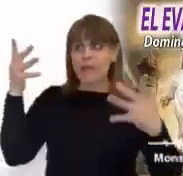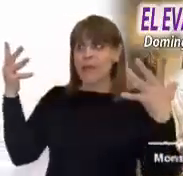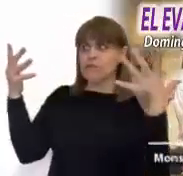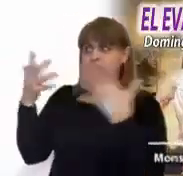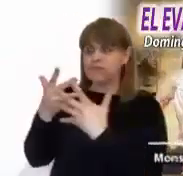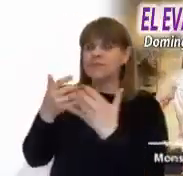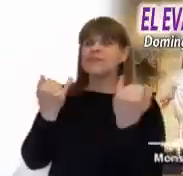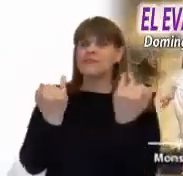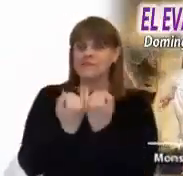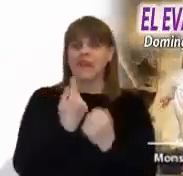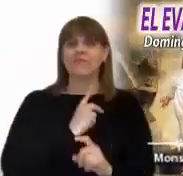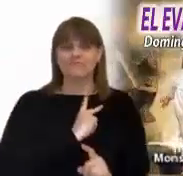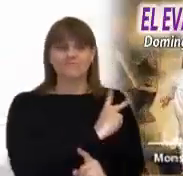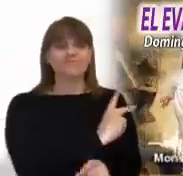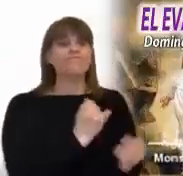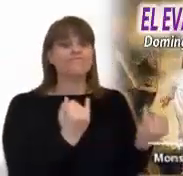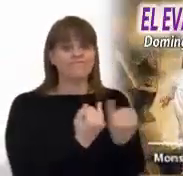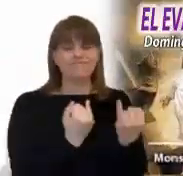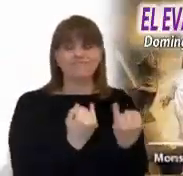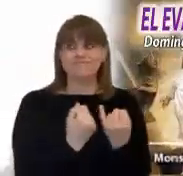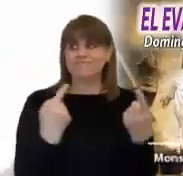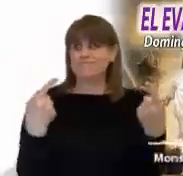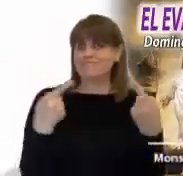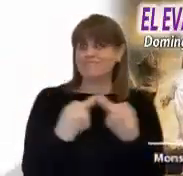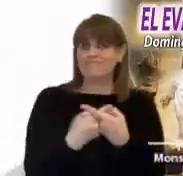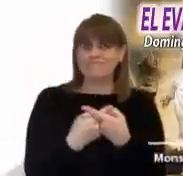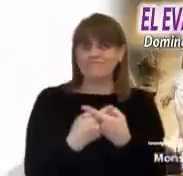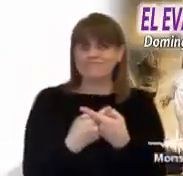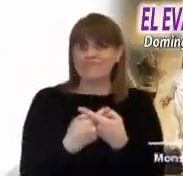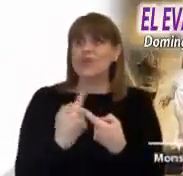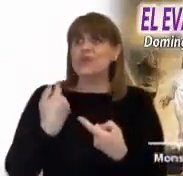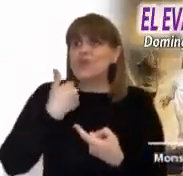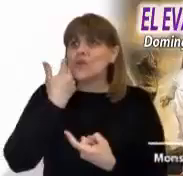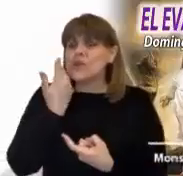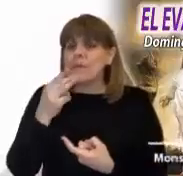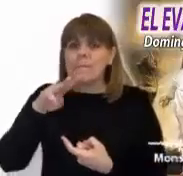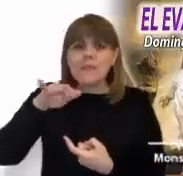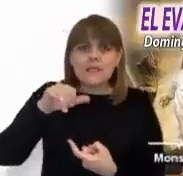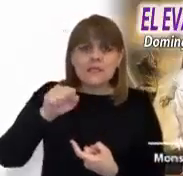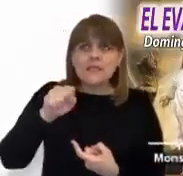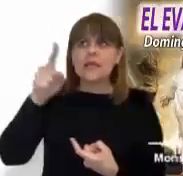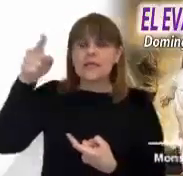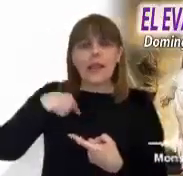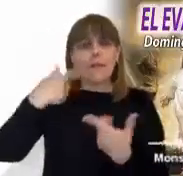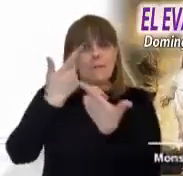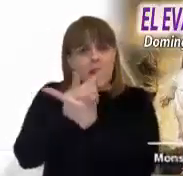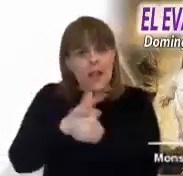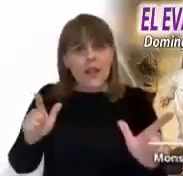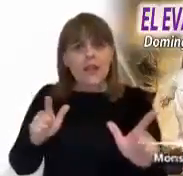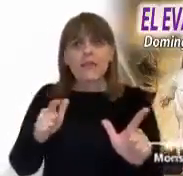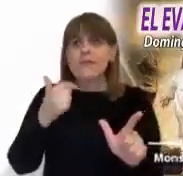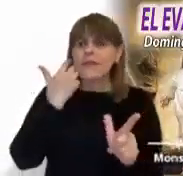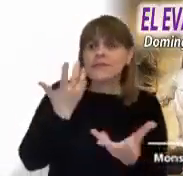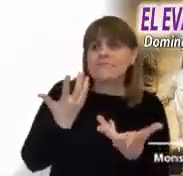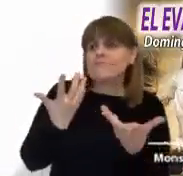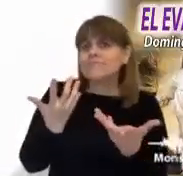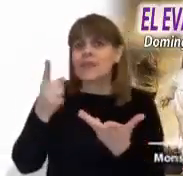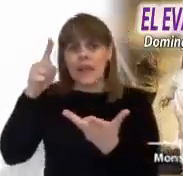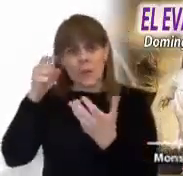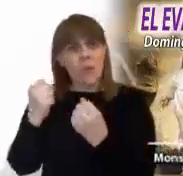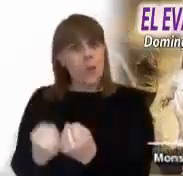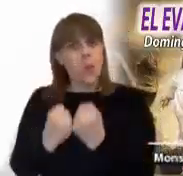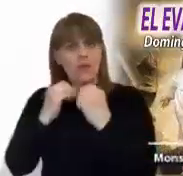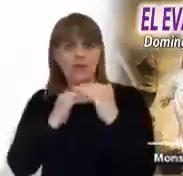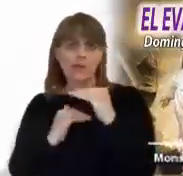un desatino. Se espera un Mesías, se le busca con ansia como al verdadero libertador, como alguien